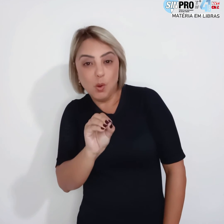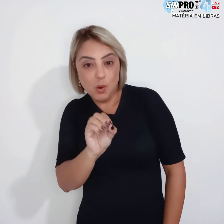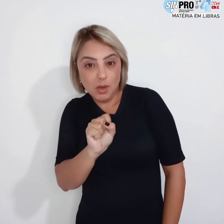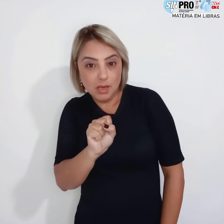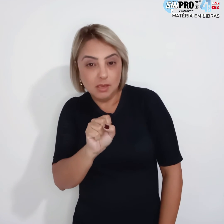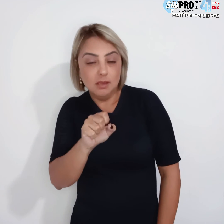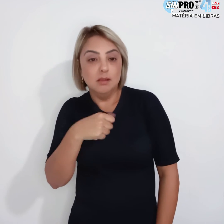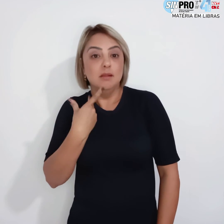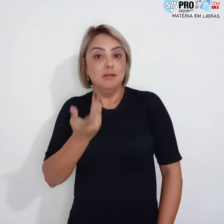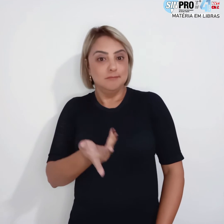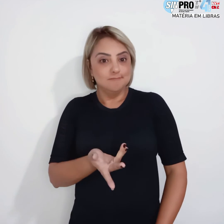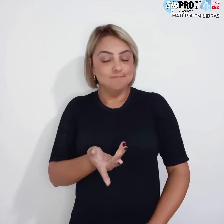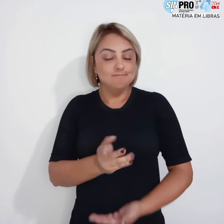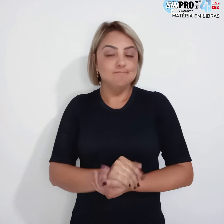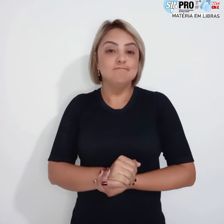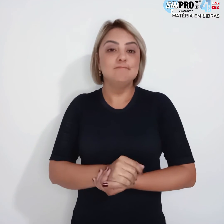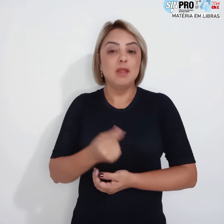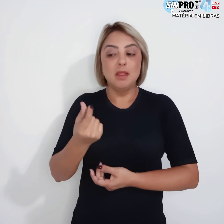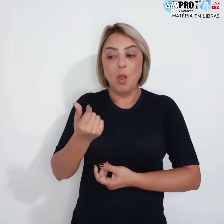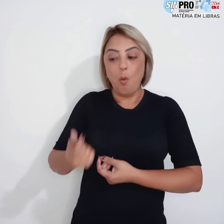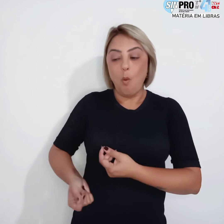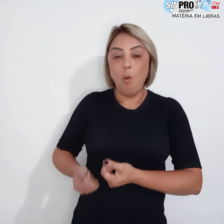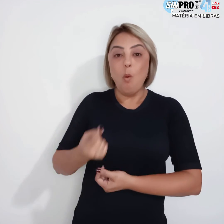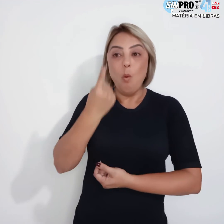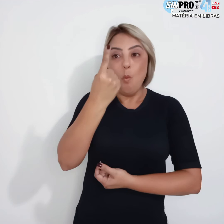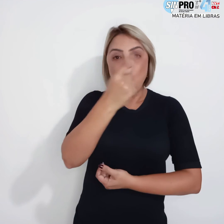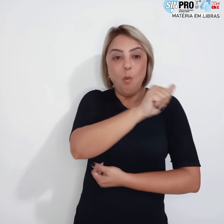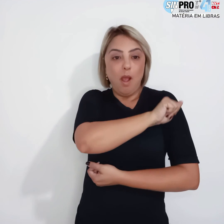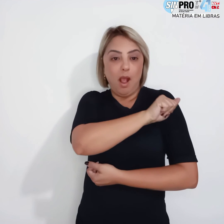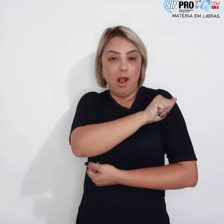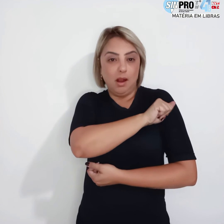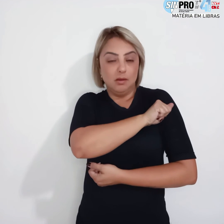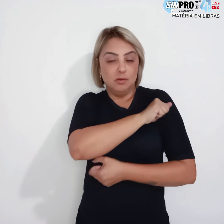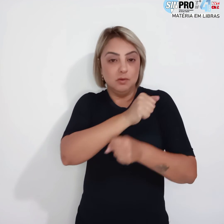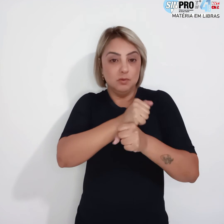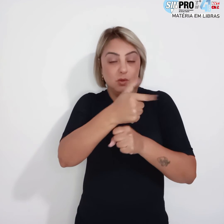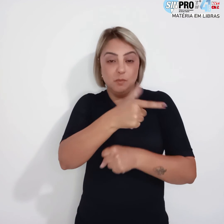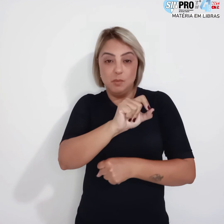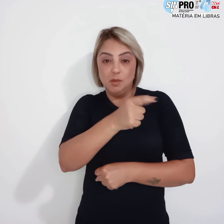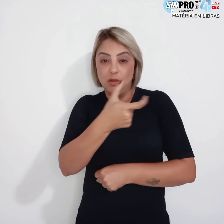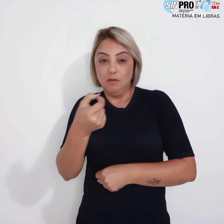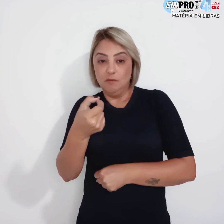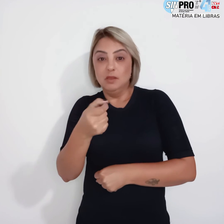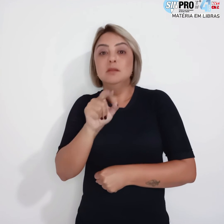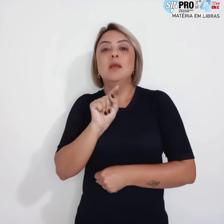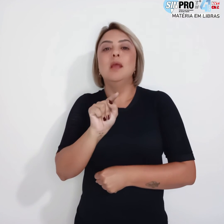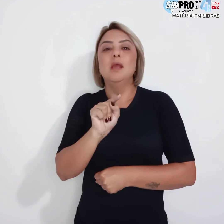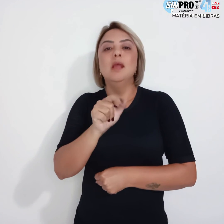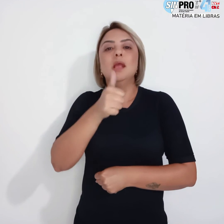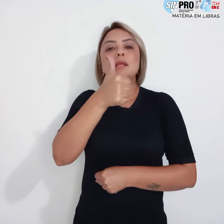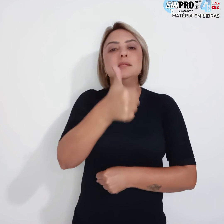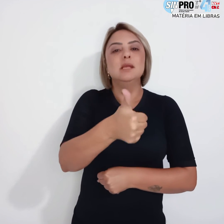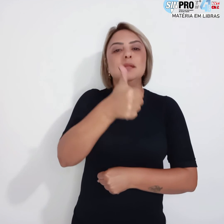5.783.000. Assim, o custo por aluno da prova em 2020 é de R$ 117.